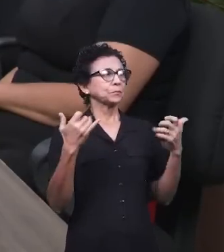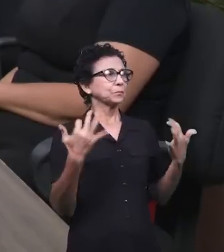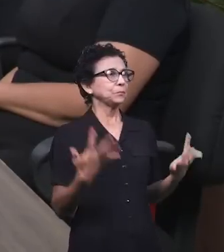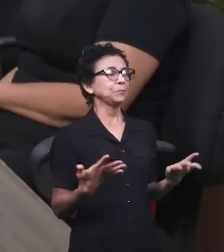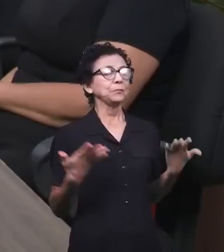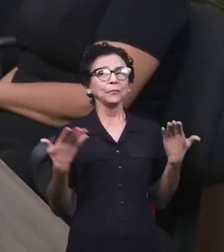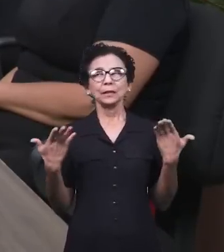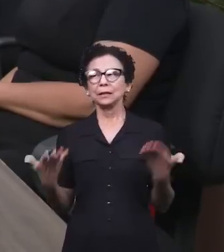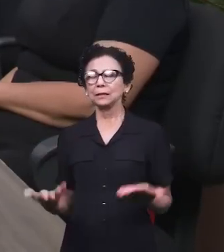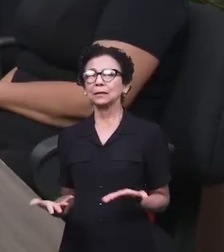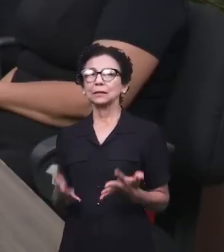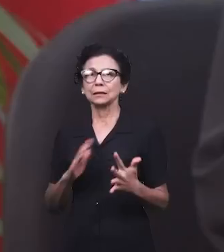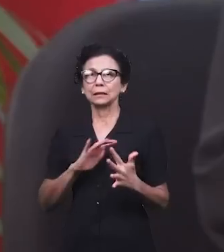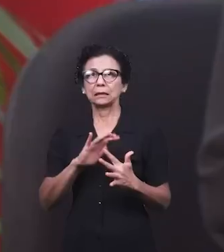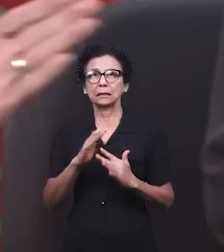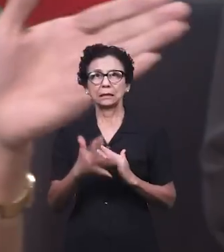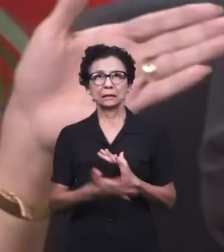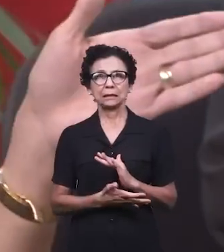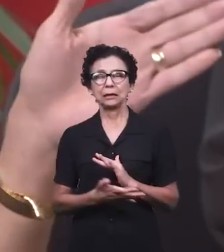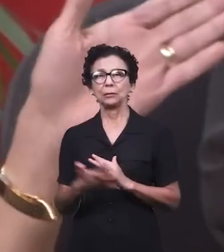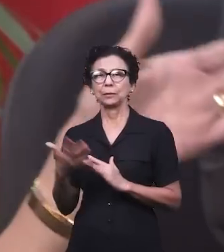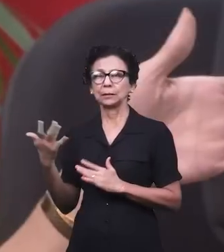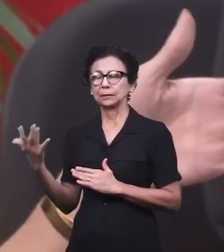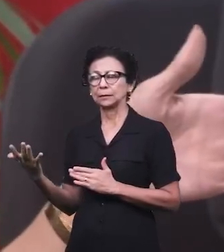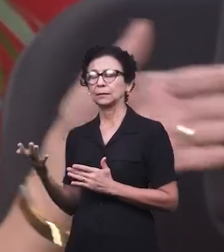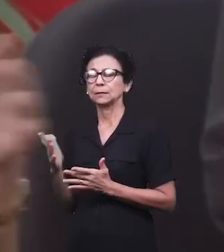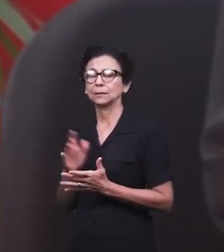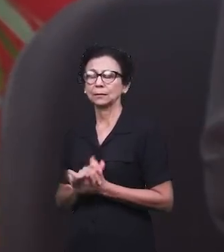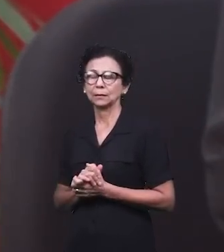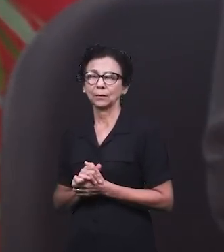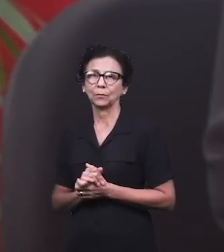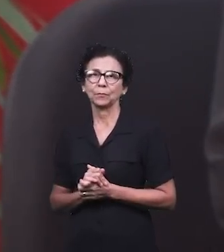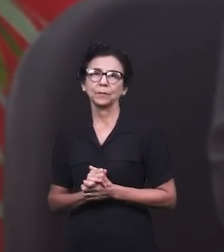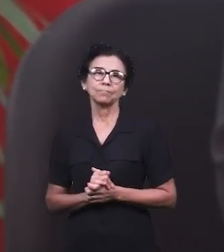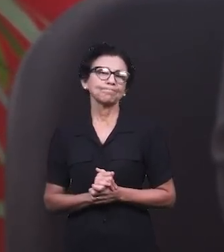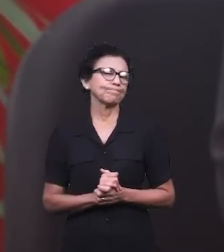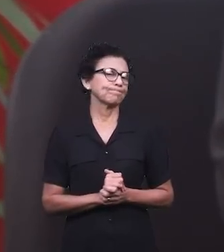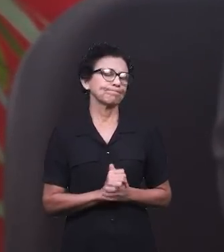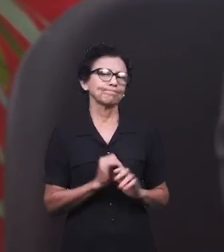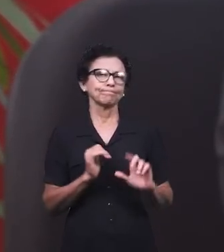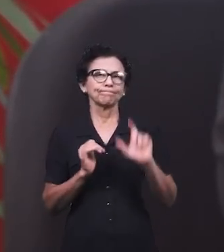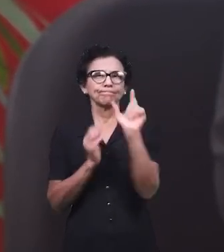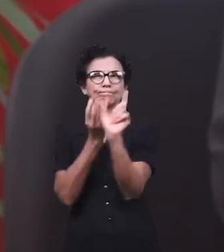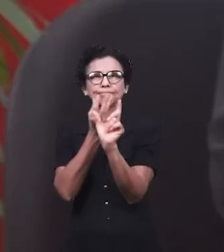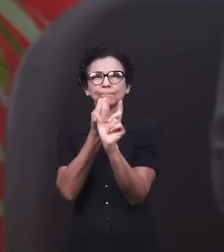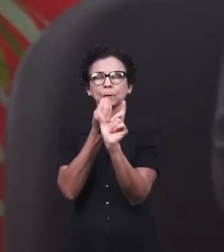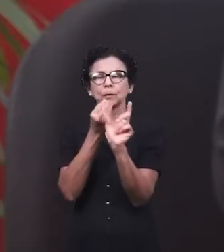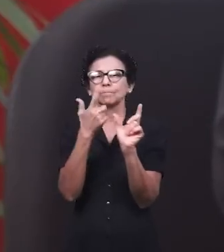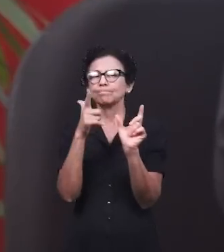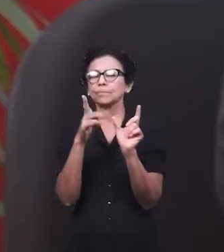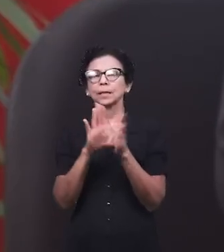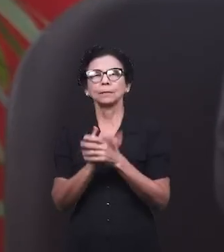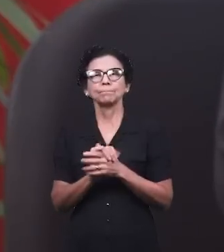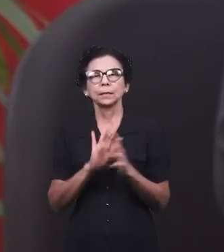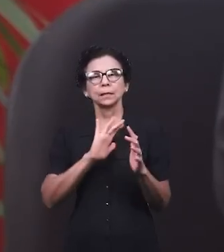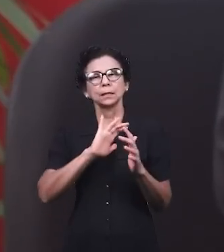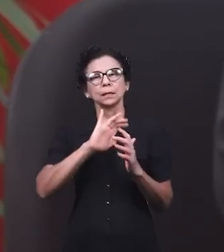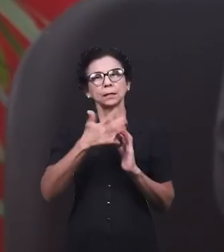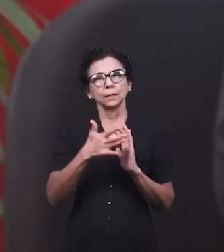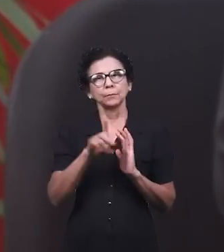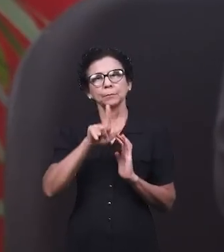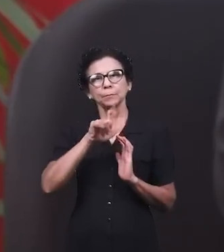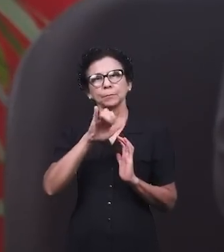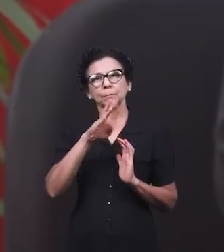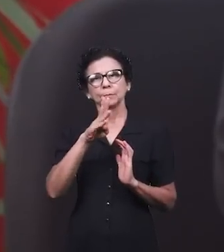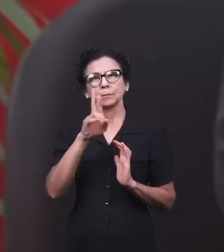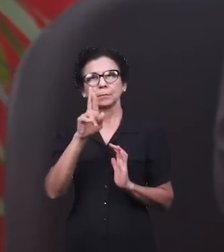gente. Então, irmãos, respondendo a pergunta da Priscila, realmente não tem plural, é a Libras. Libras é